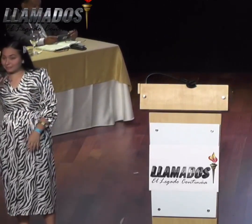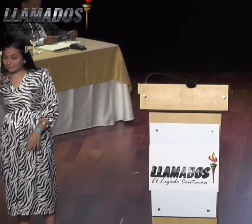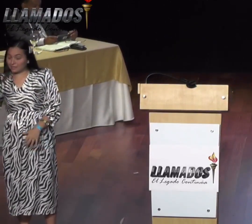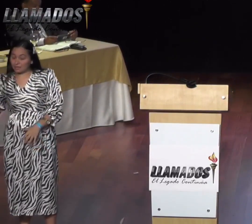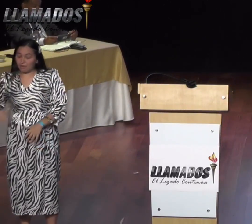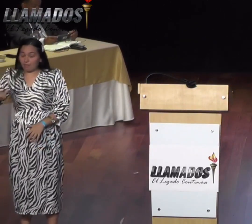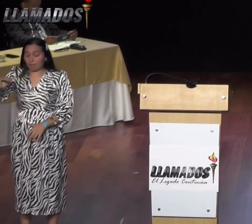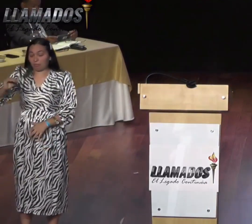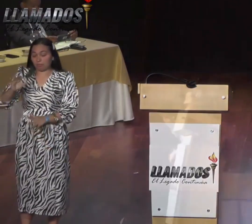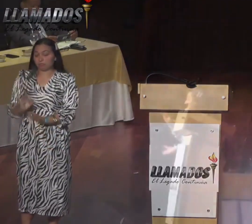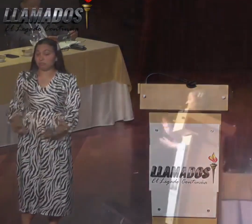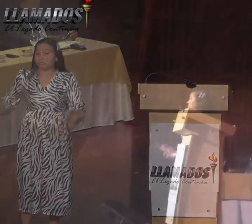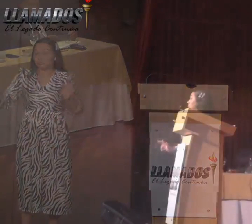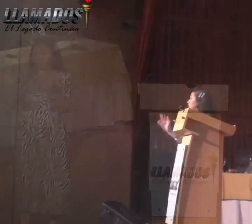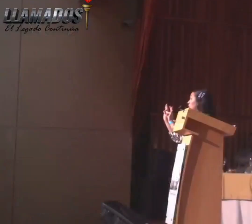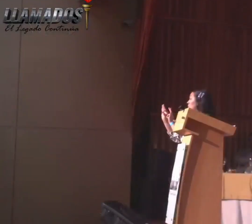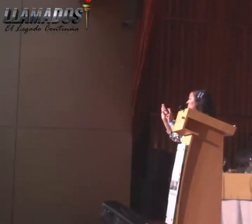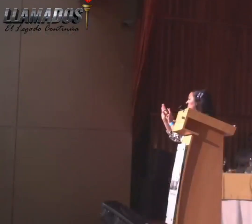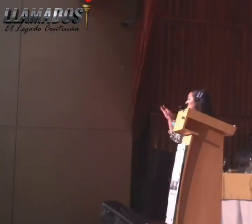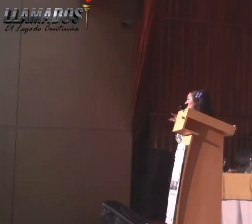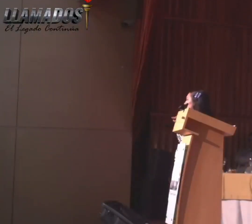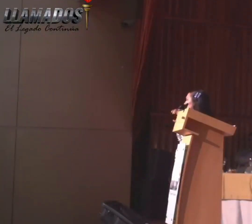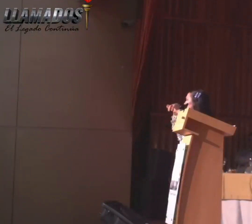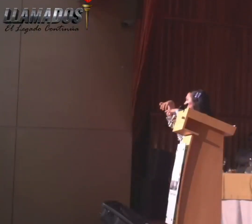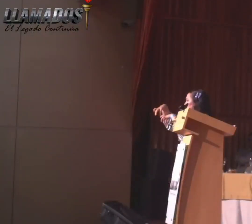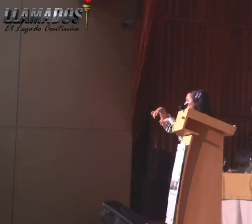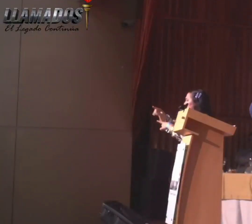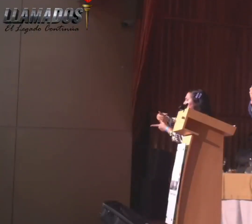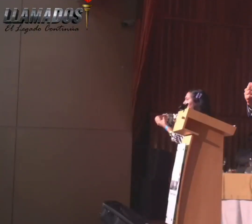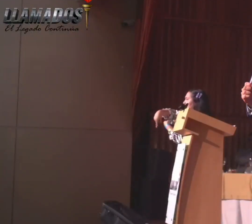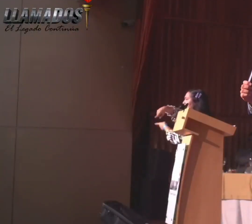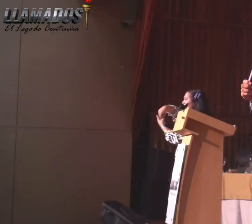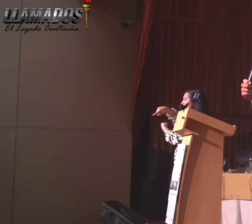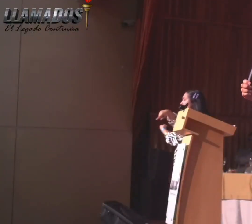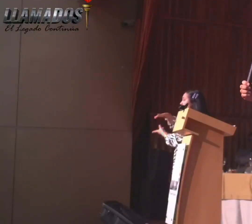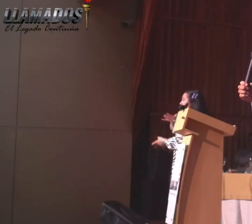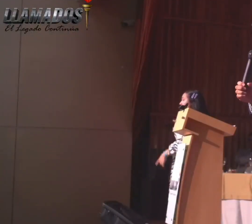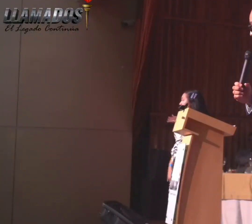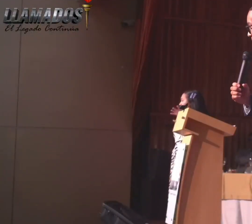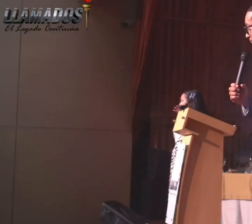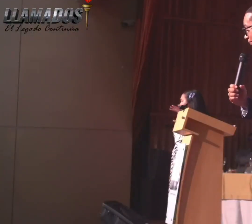Un congreso no es un paseo. Yo veo mucho tenis aquí.